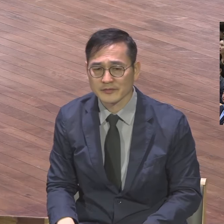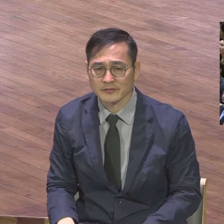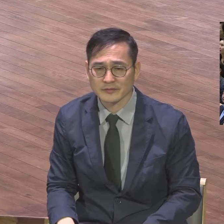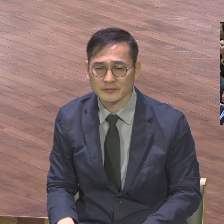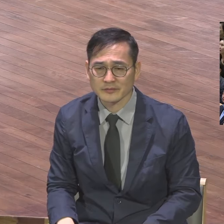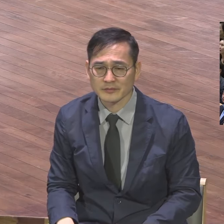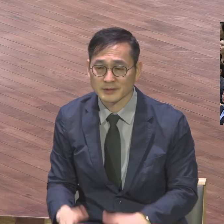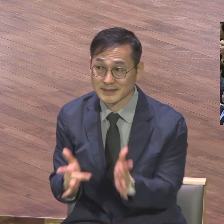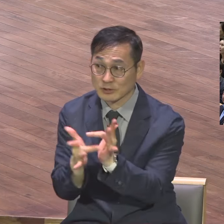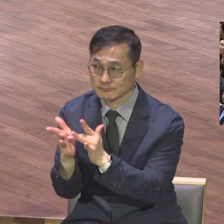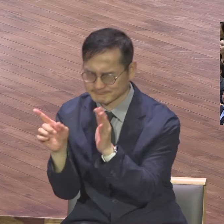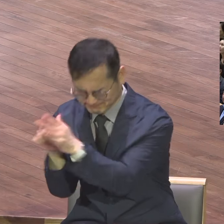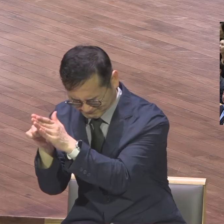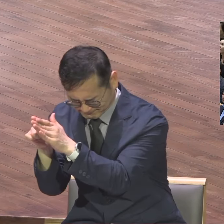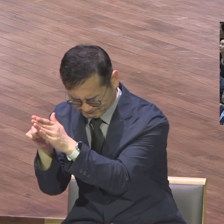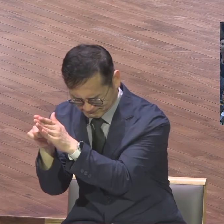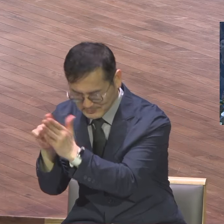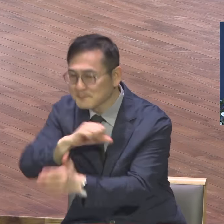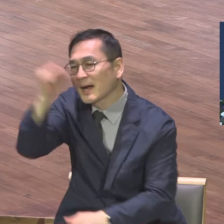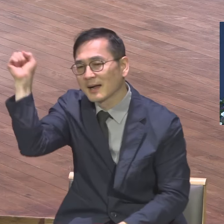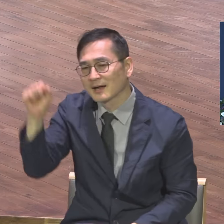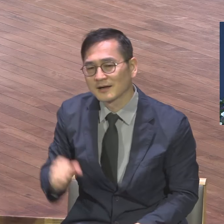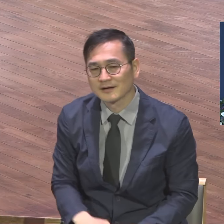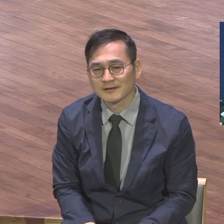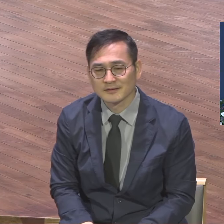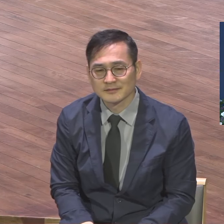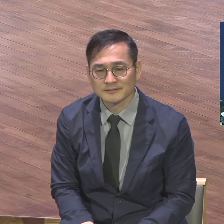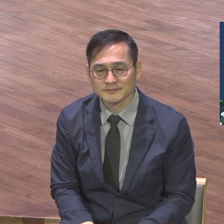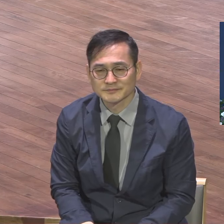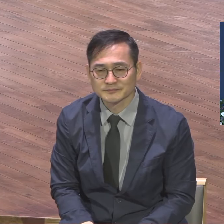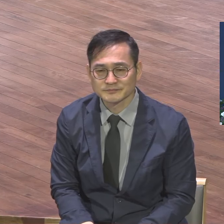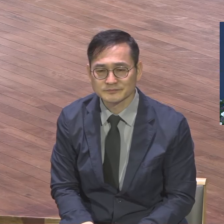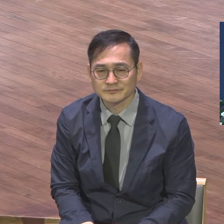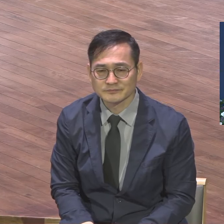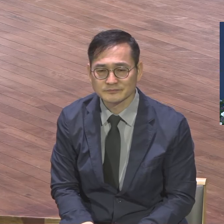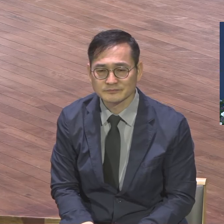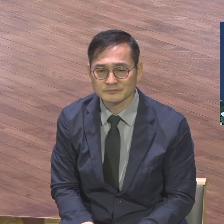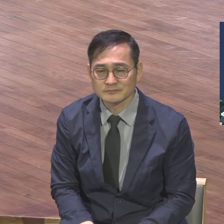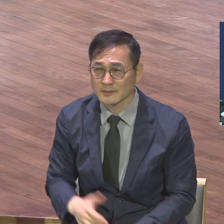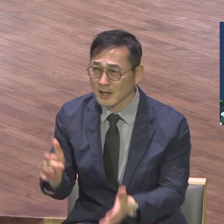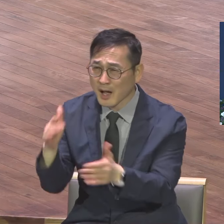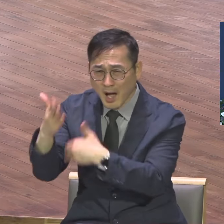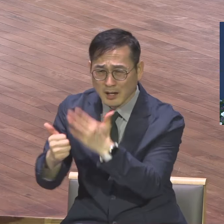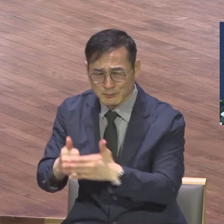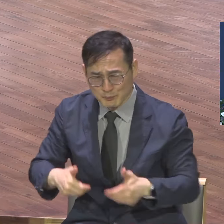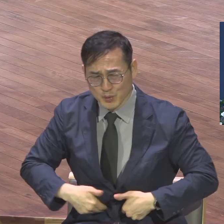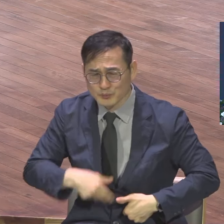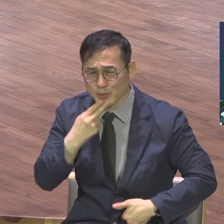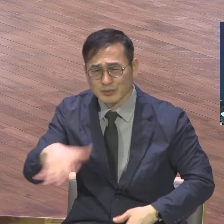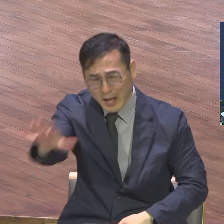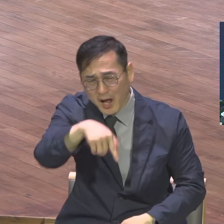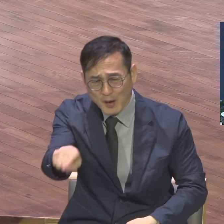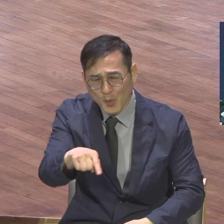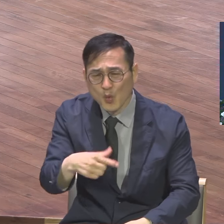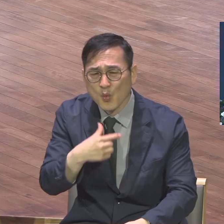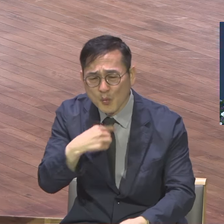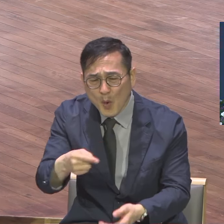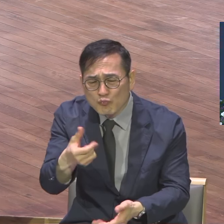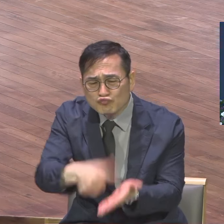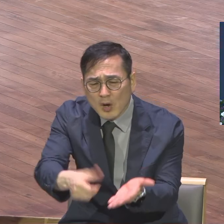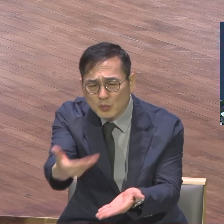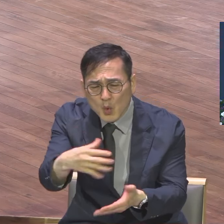믿습니다 하면 끝난 거예요, 그냥. 전능자이기 때문에 필요한 것이 없습니다. 그래서 예수